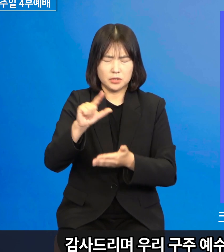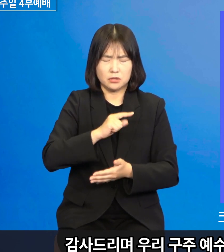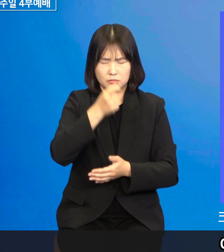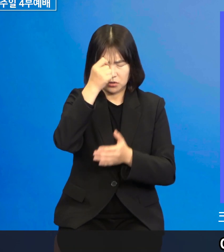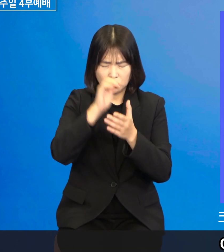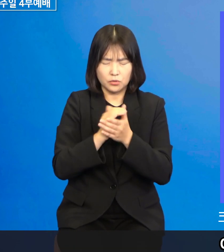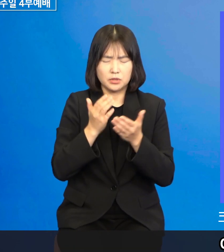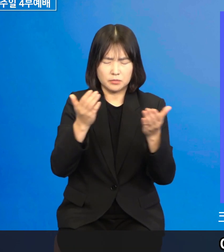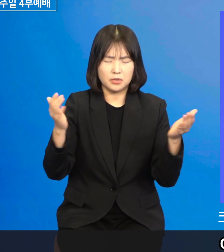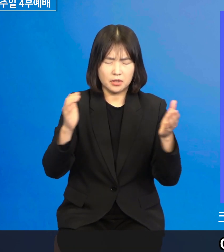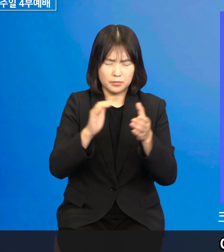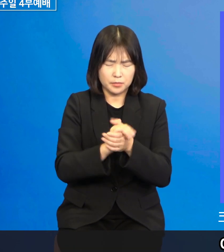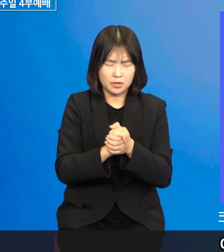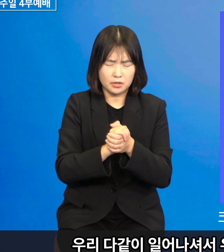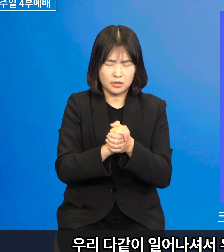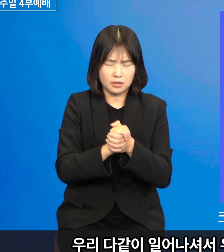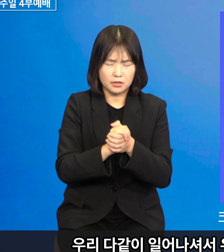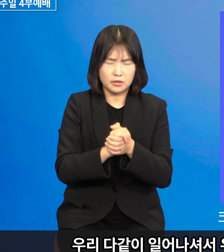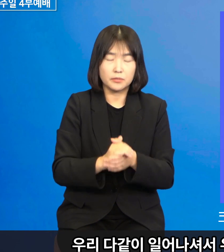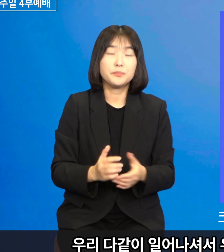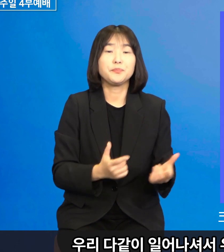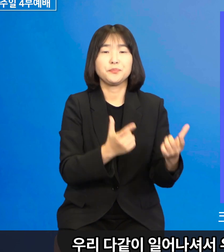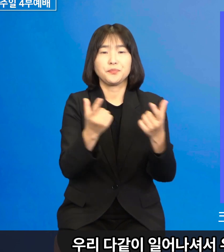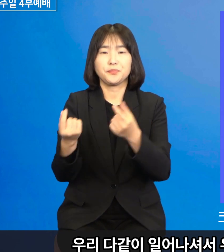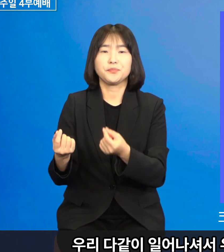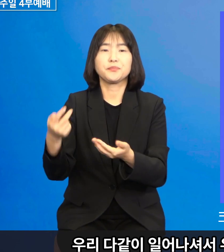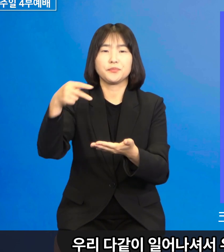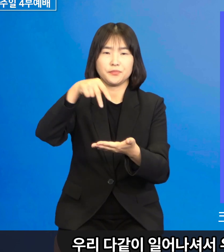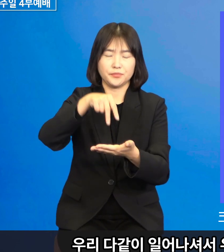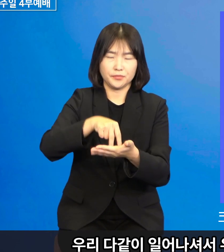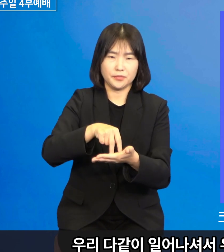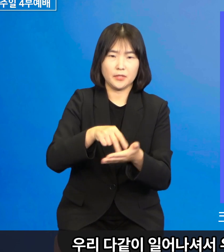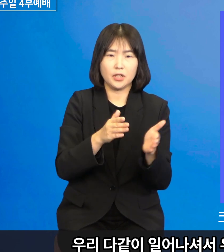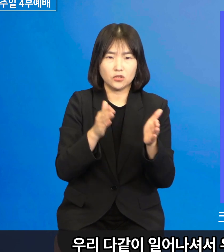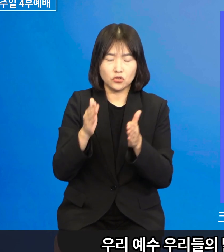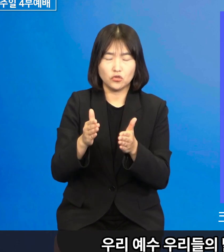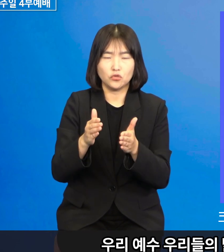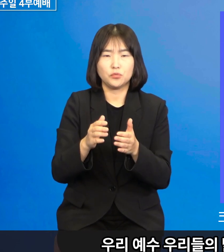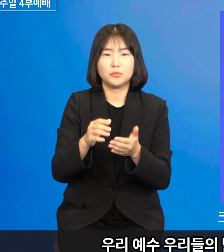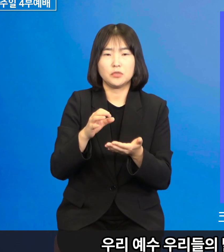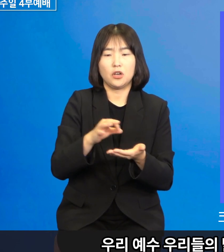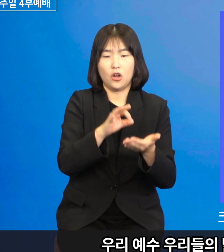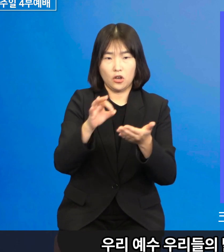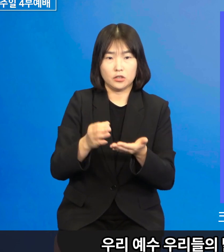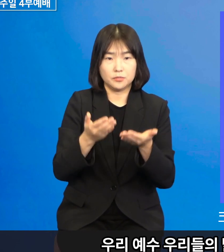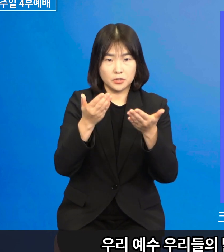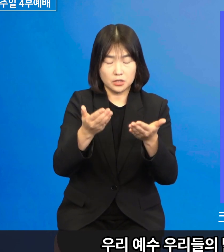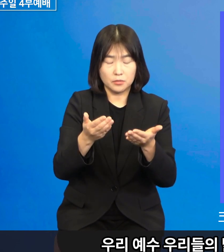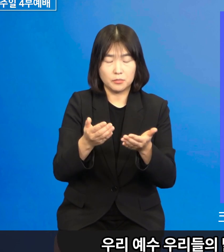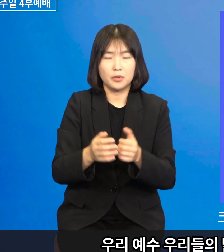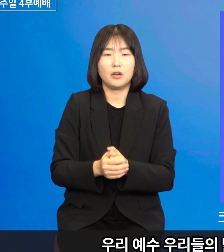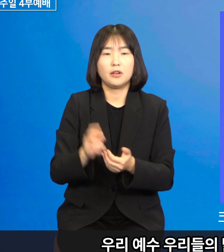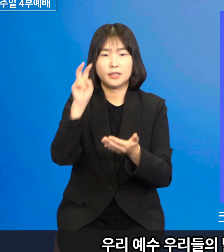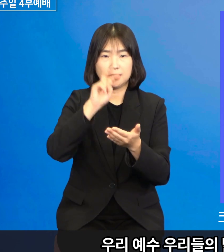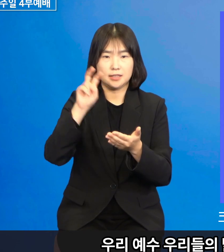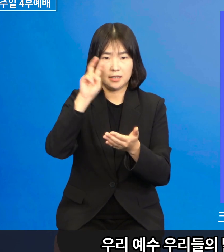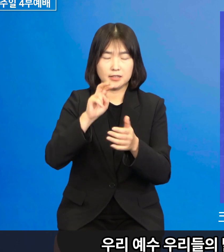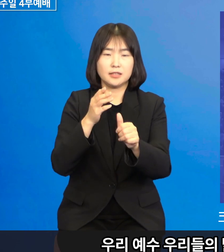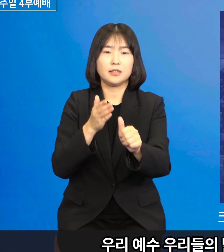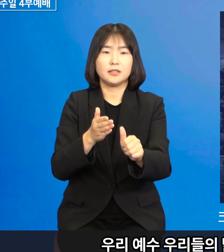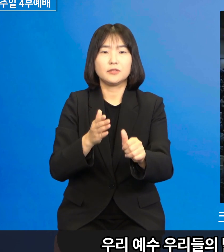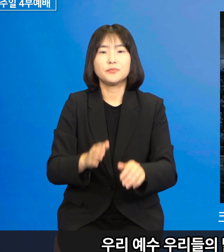기도드립니다. 아멘. 우리 다 같이 일어나셔서 우리 준비하신 예물 드리며 우리 예수 우리들의 밝은 빛